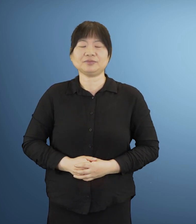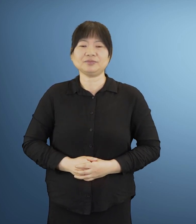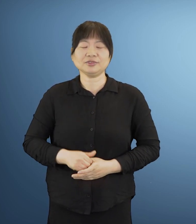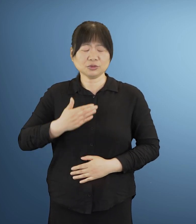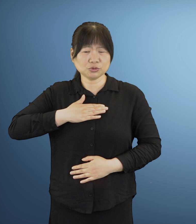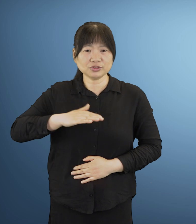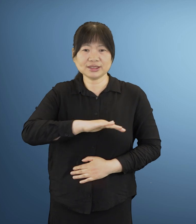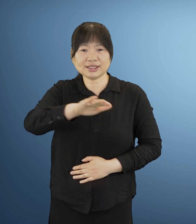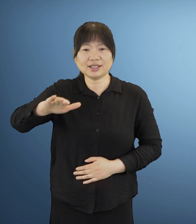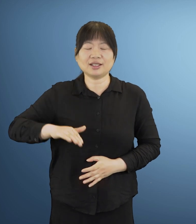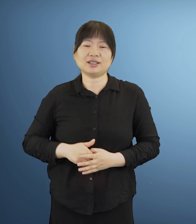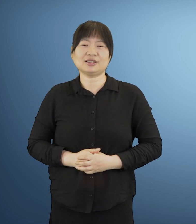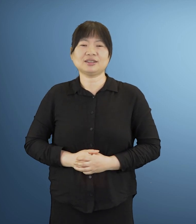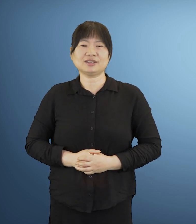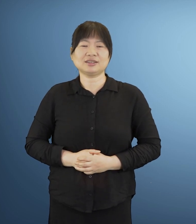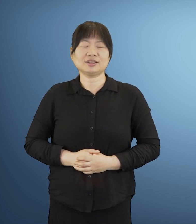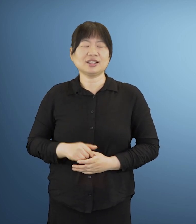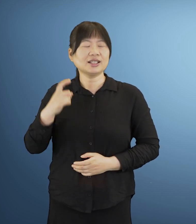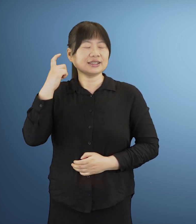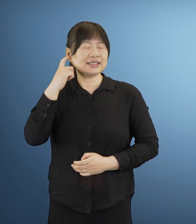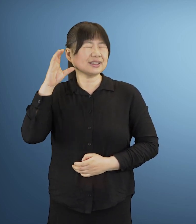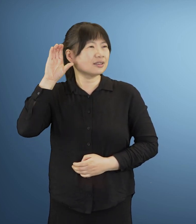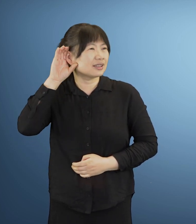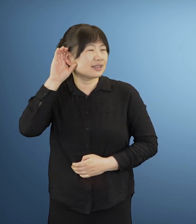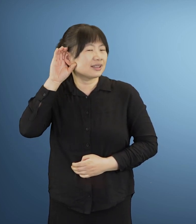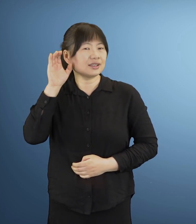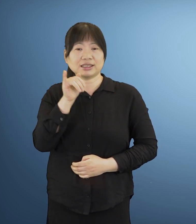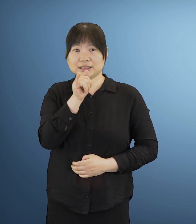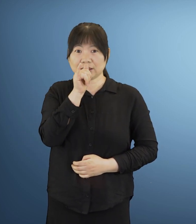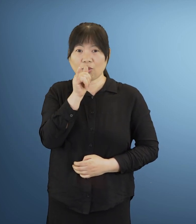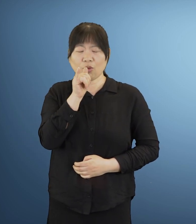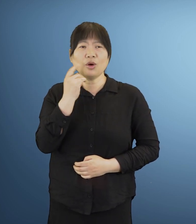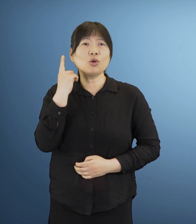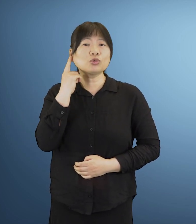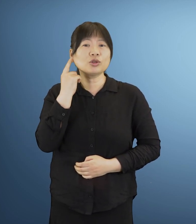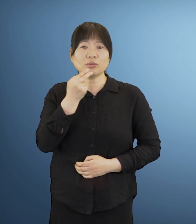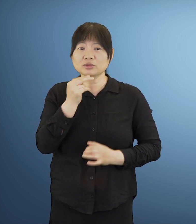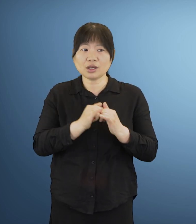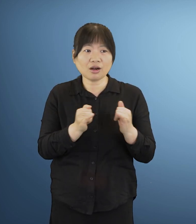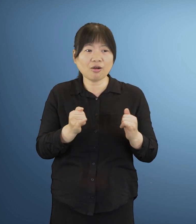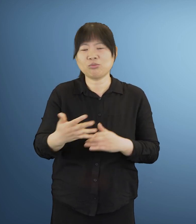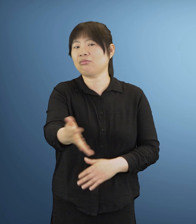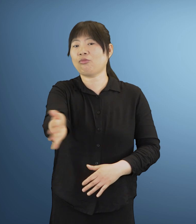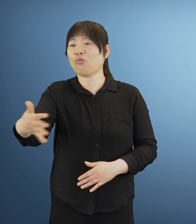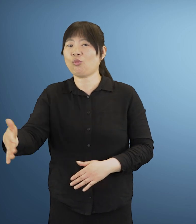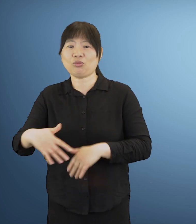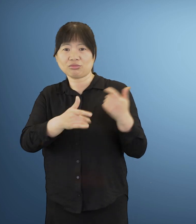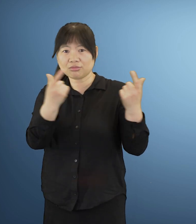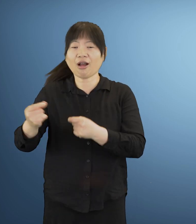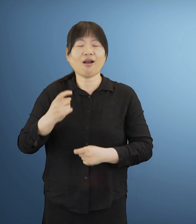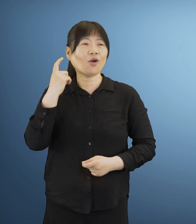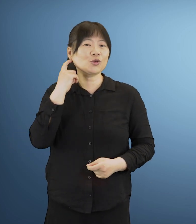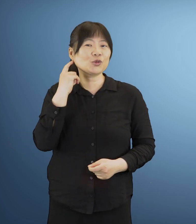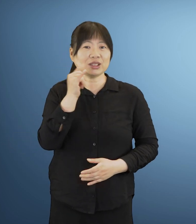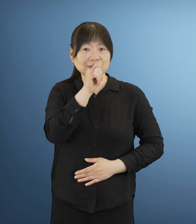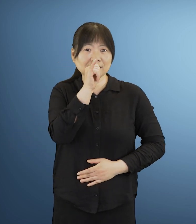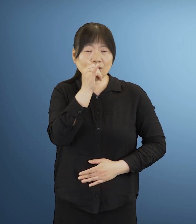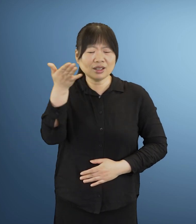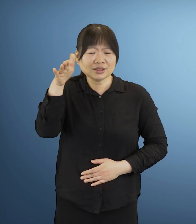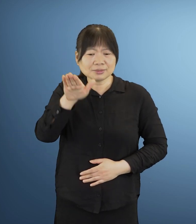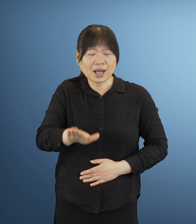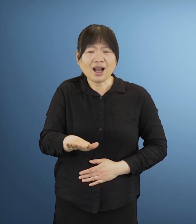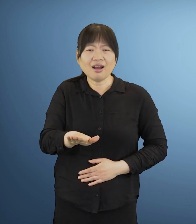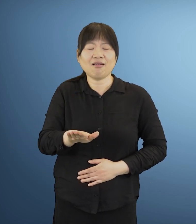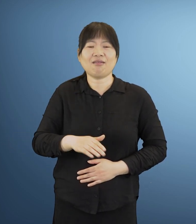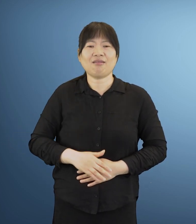그럼 우리가 들을 귀가 있는 것은 귀 없는 사람이 어디 있어요? 다 귀가 있지. 근데 여기 귀라는